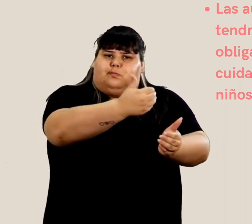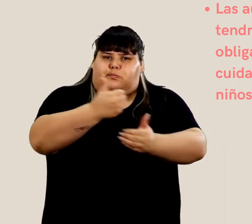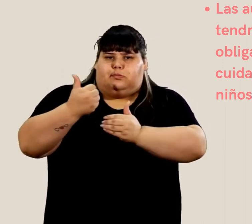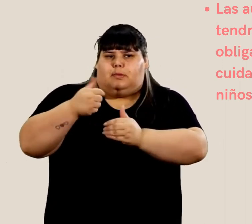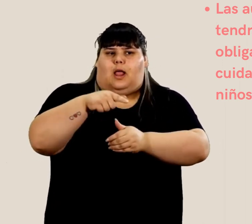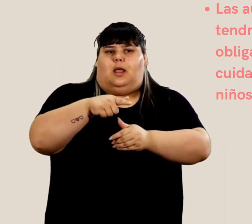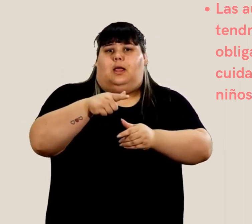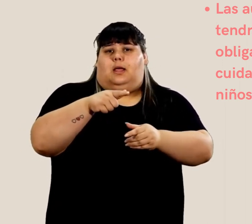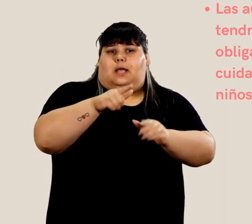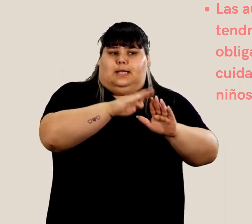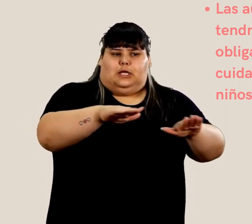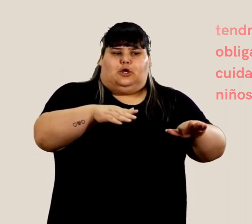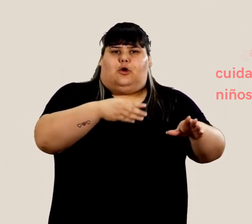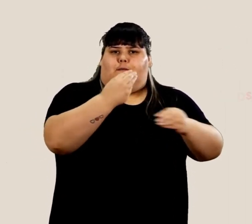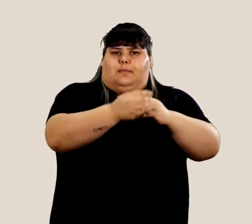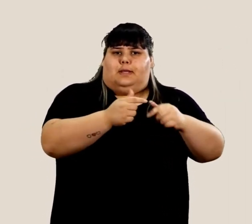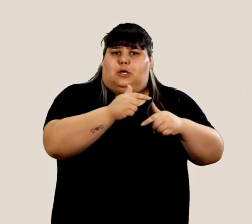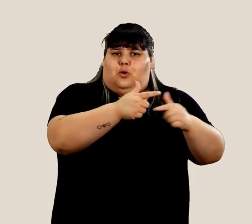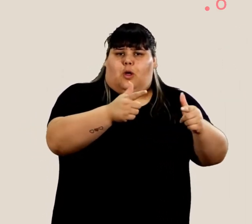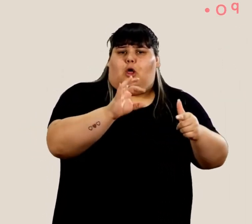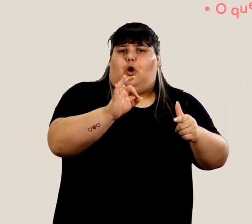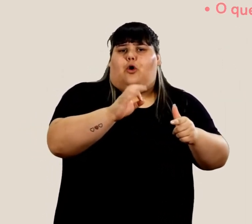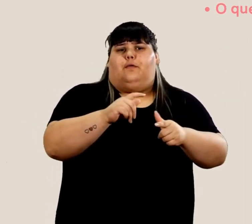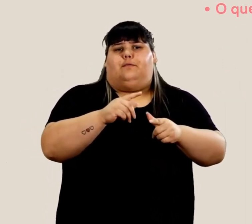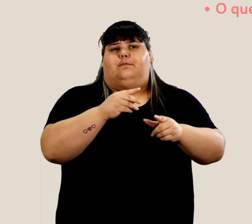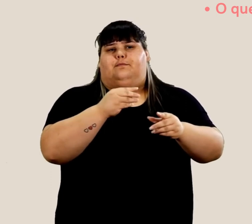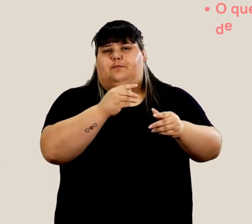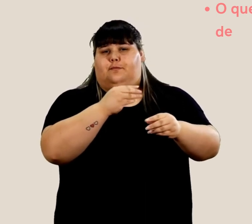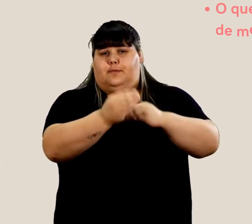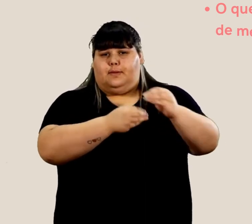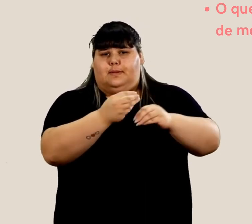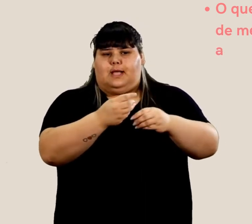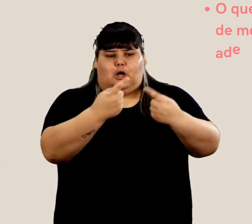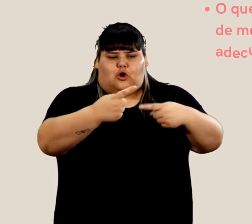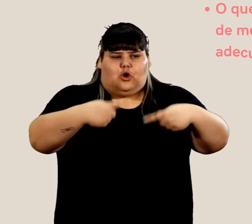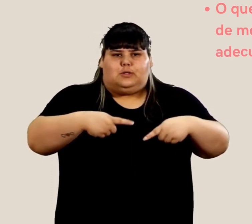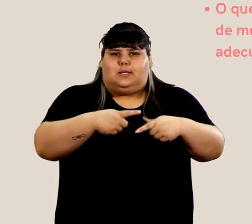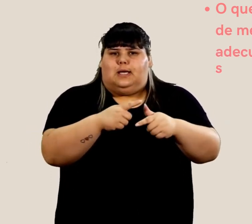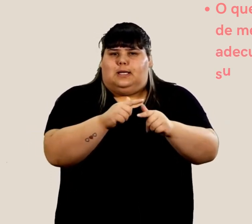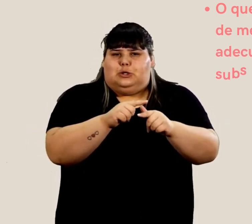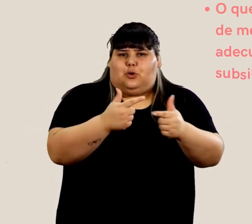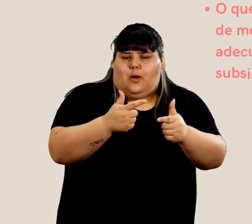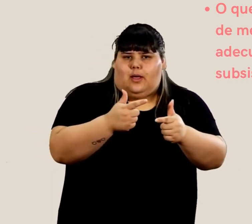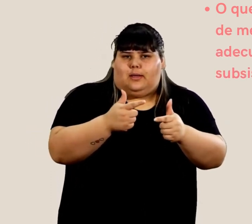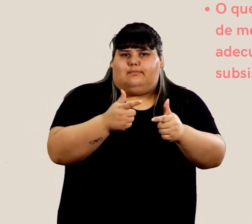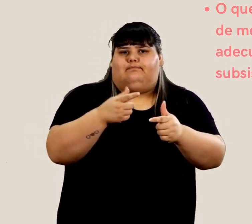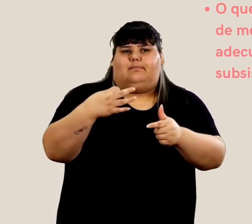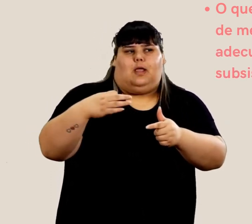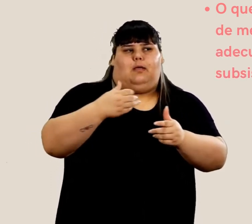los niños sin familia o que carezcan de medios adecuados de